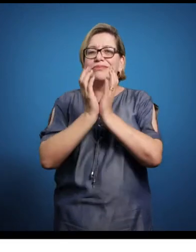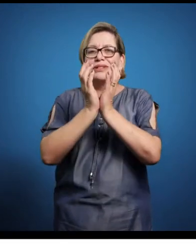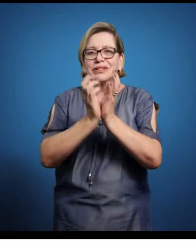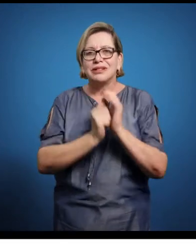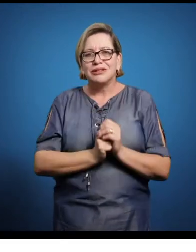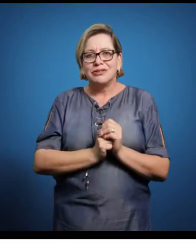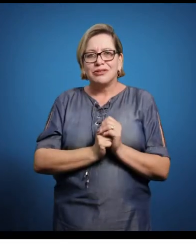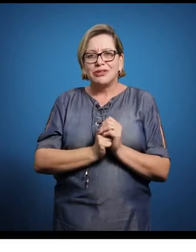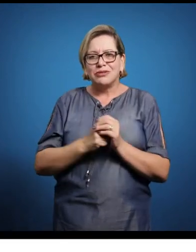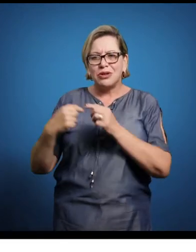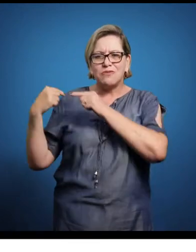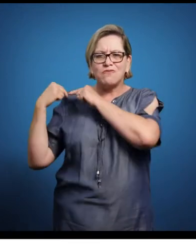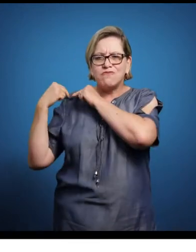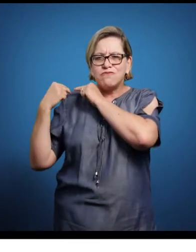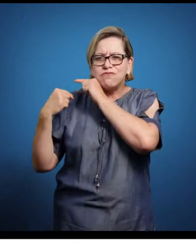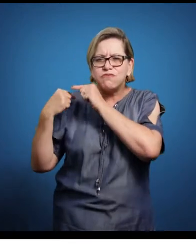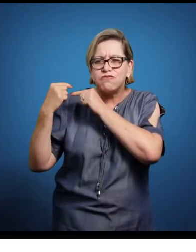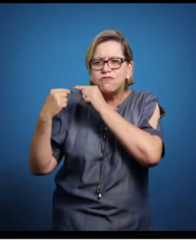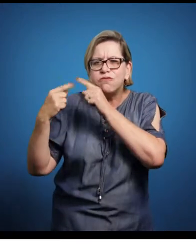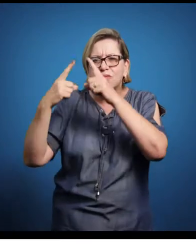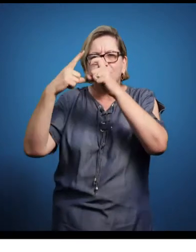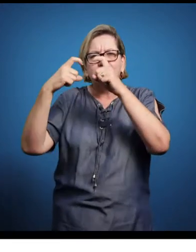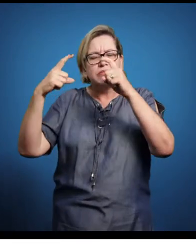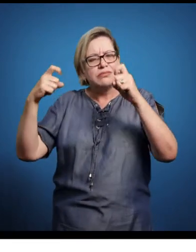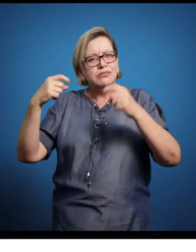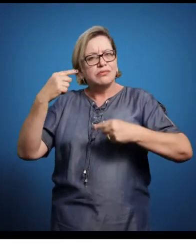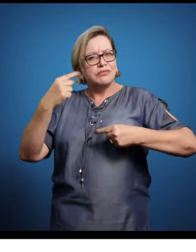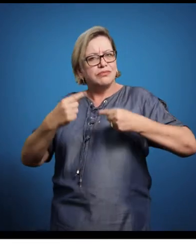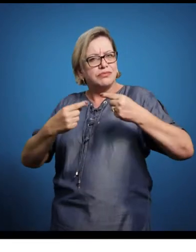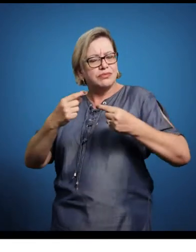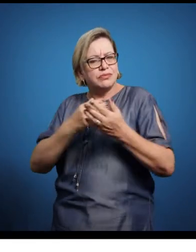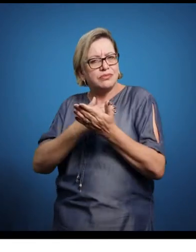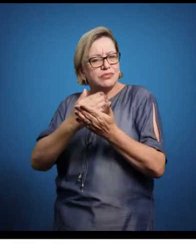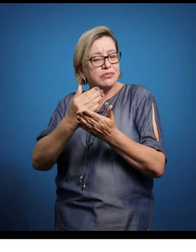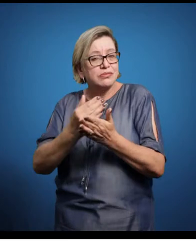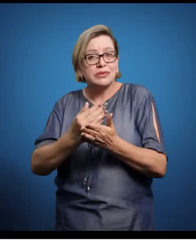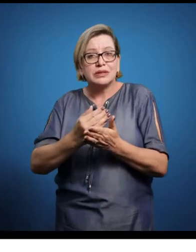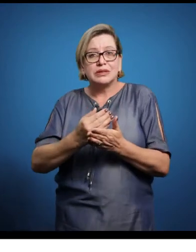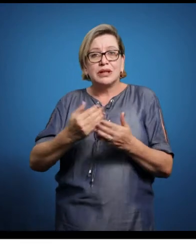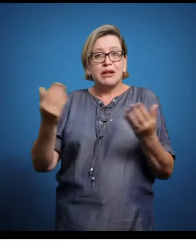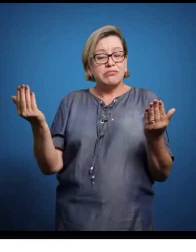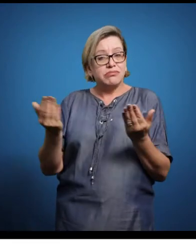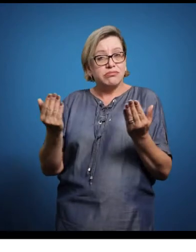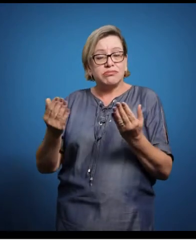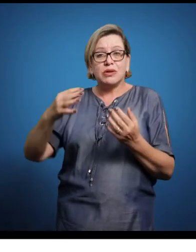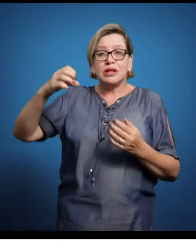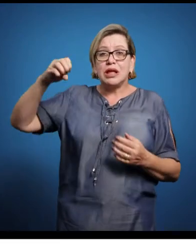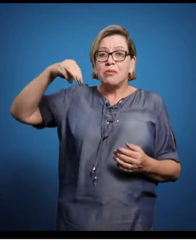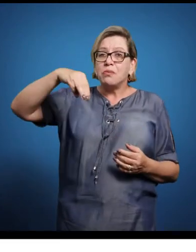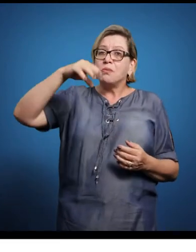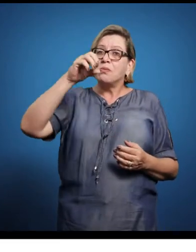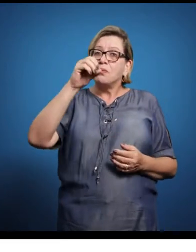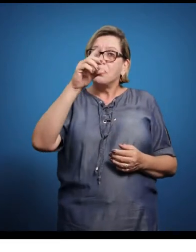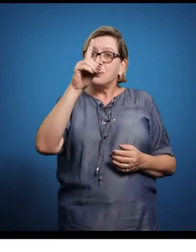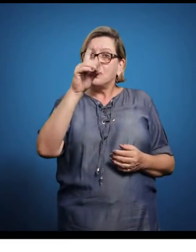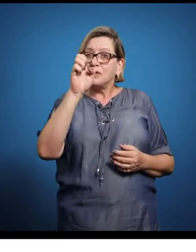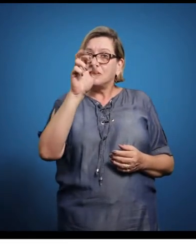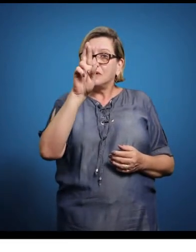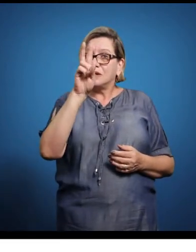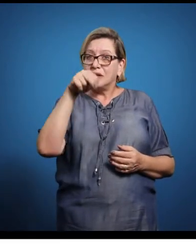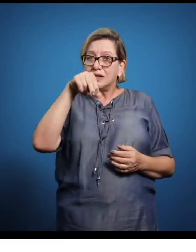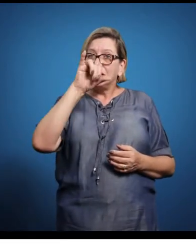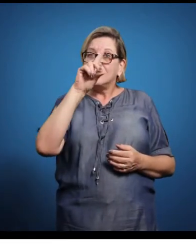percurso da ciência política adentrasse no mundo da modernidade a gente tem que fazer uma referência muito grande a